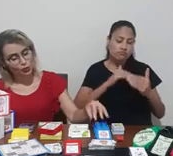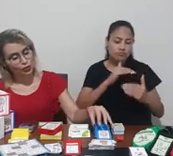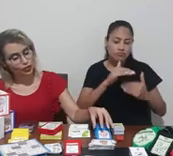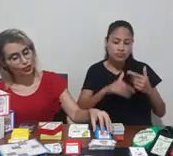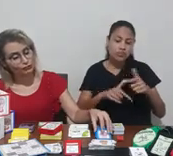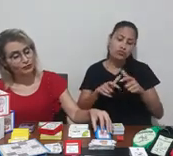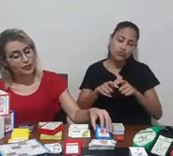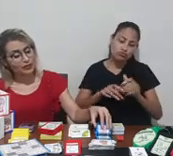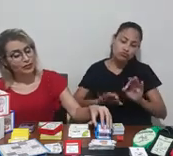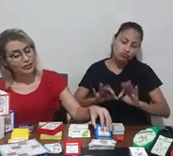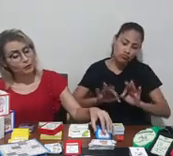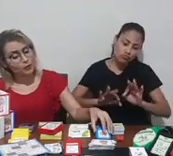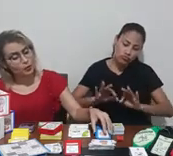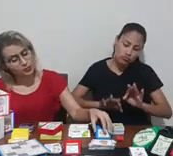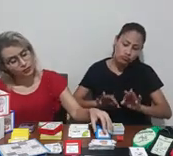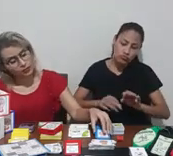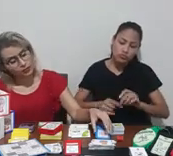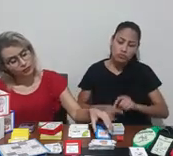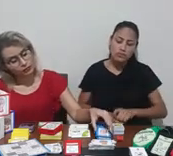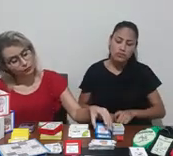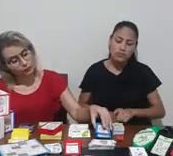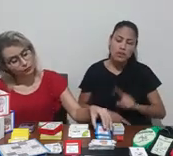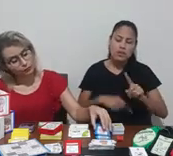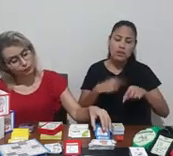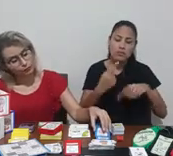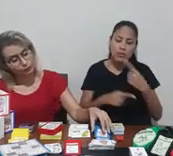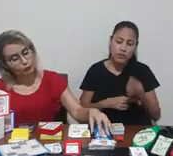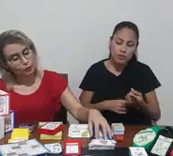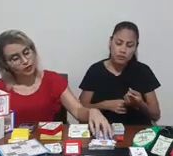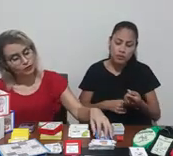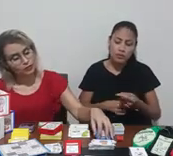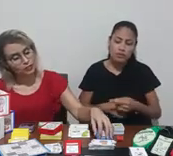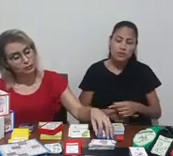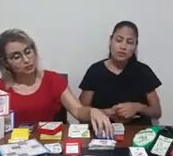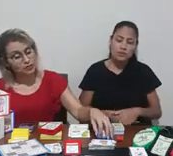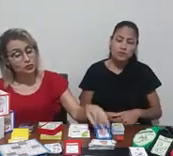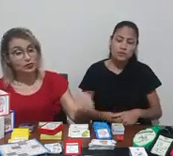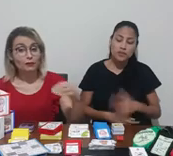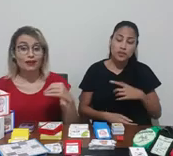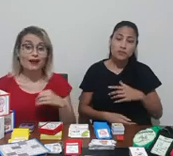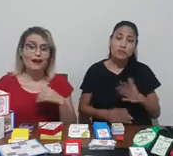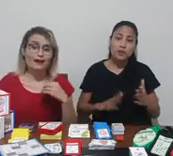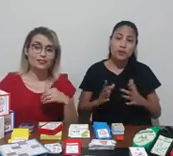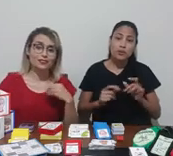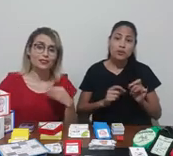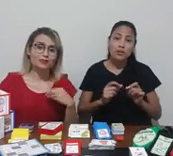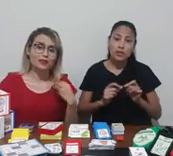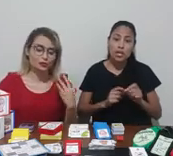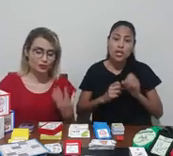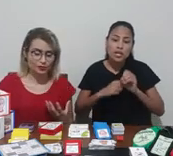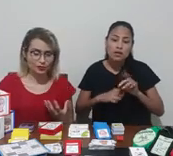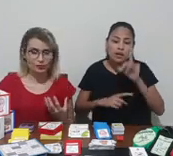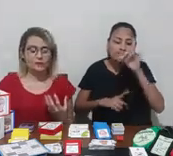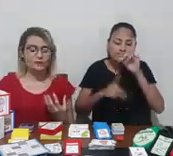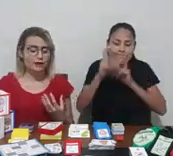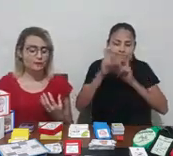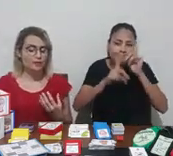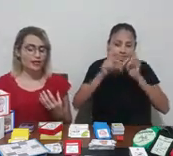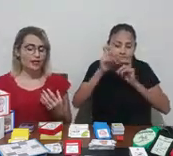esse joguinho. Depois a gente teve um momento em que a gente precisou trabalhar as